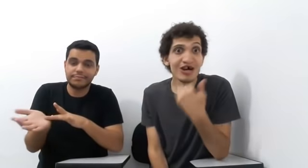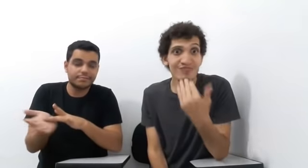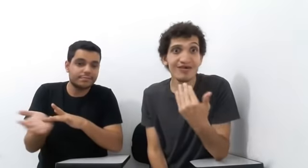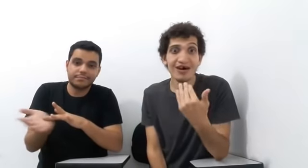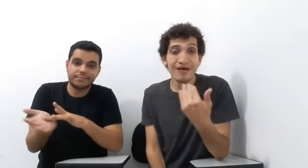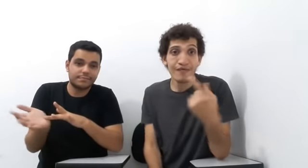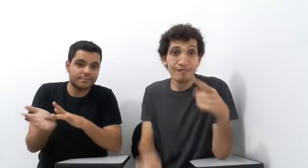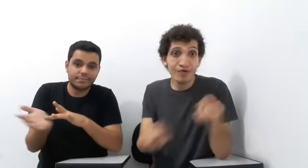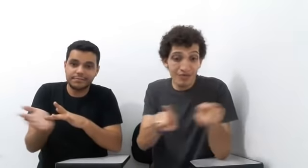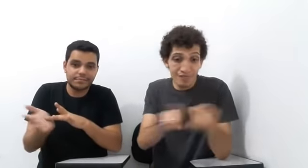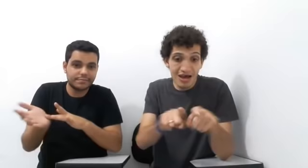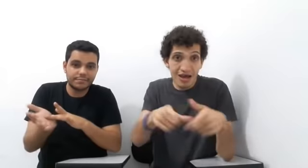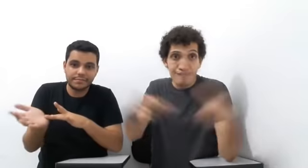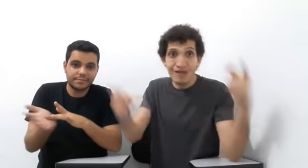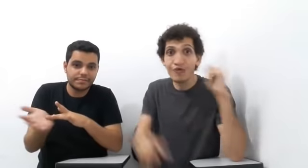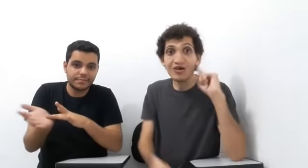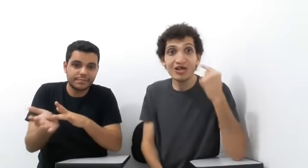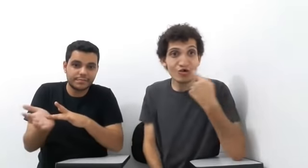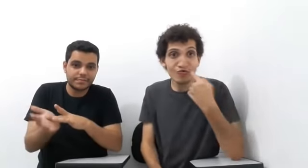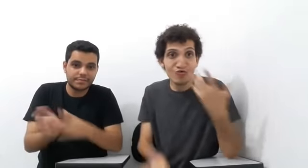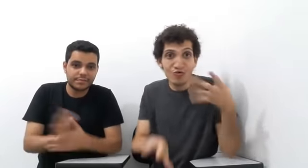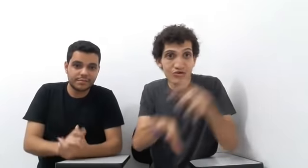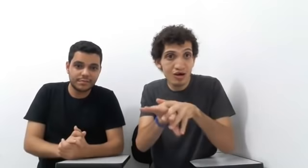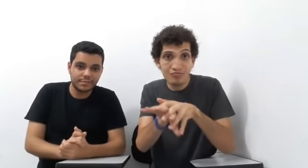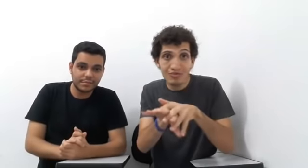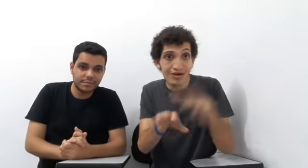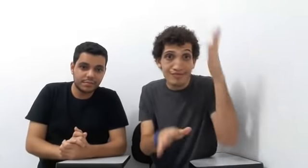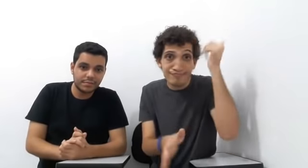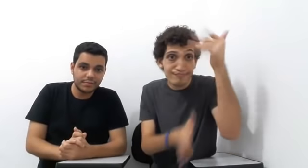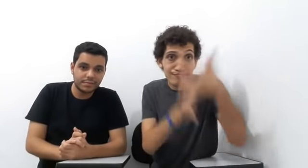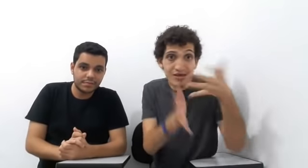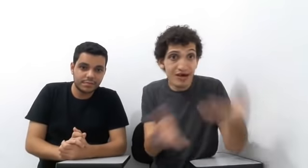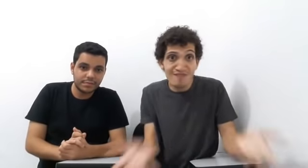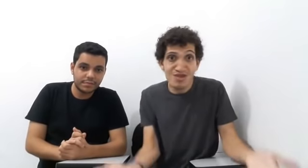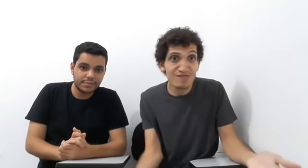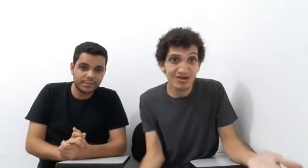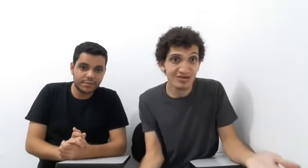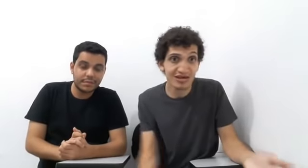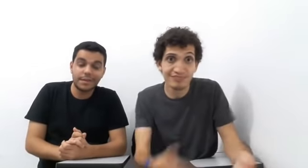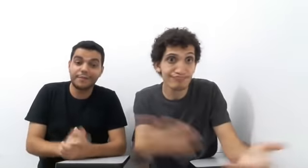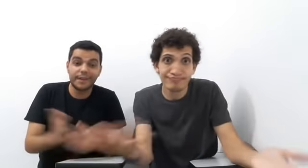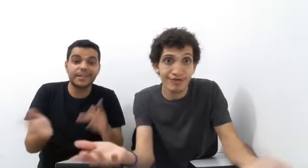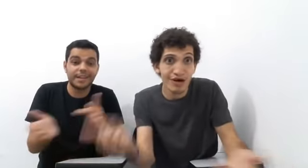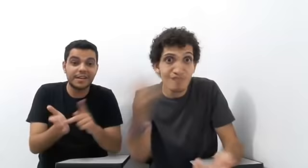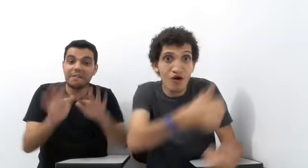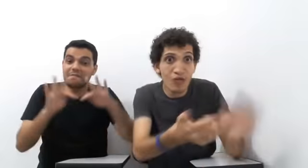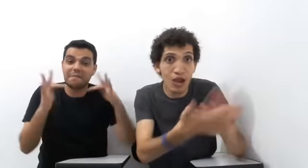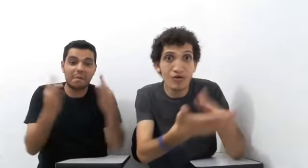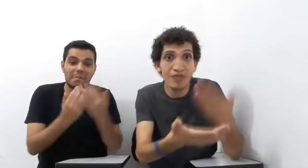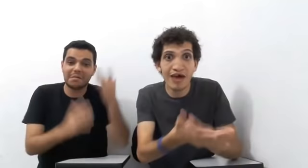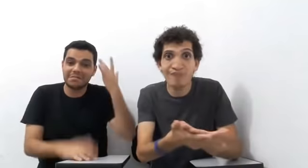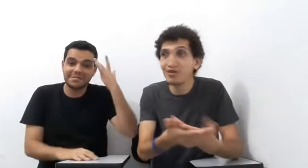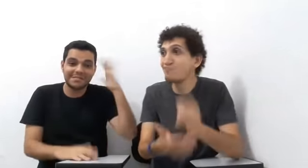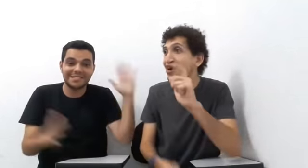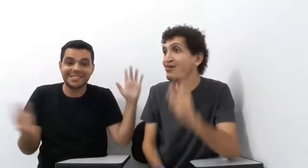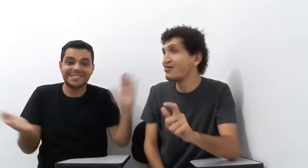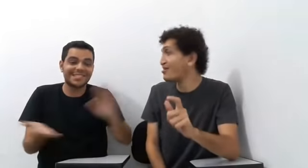adianta. É porque também, maioria surda de inclusão, não sabe livre. Aí, bota lá o intérprete para quê?